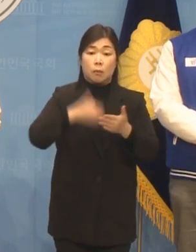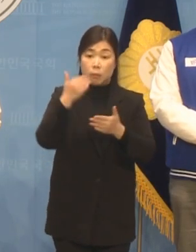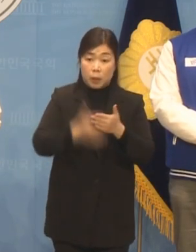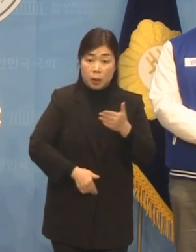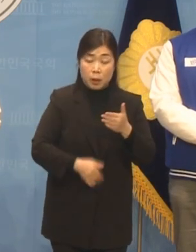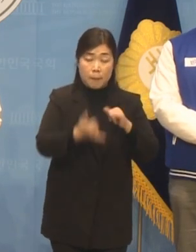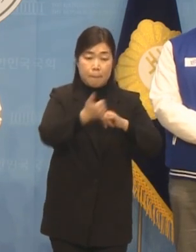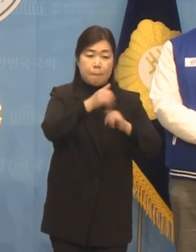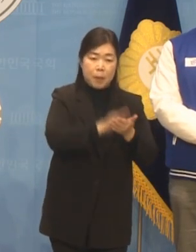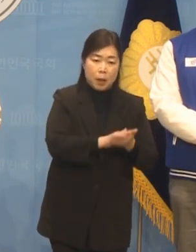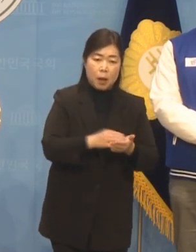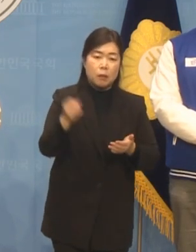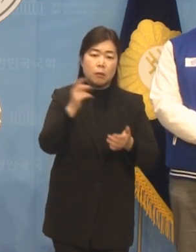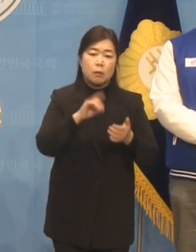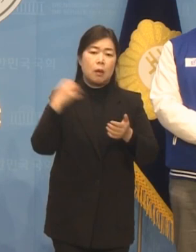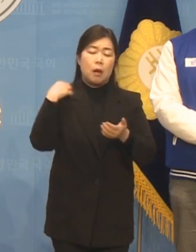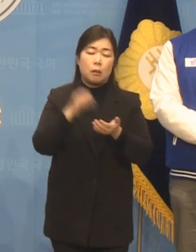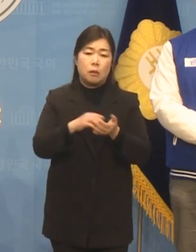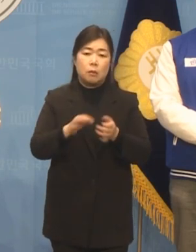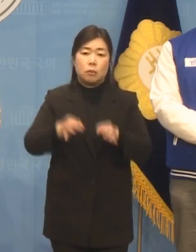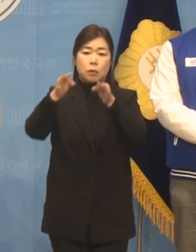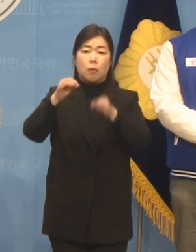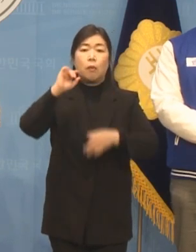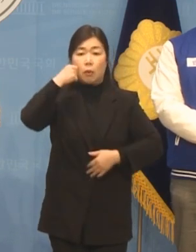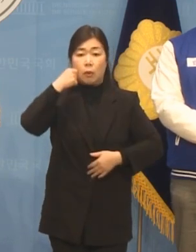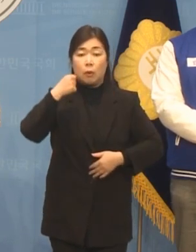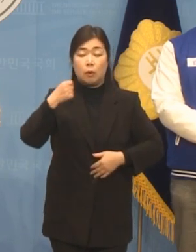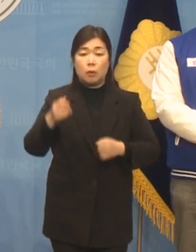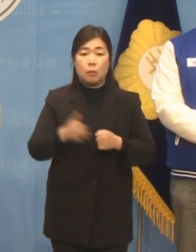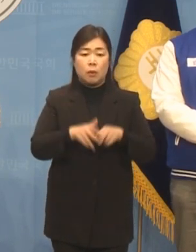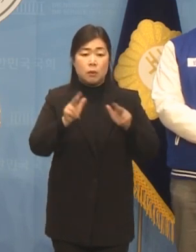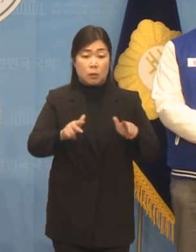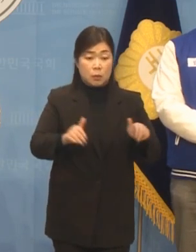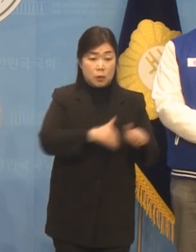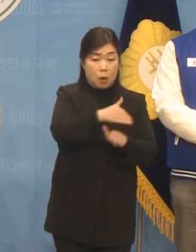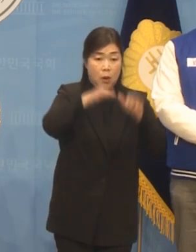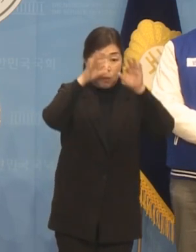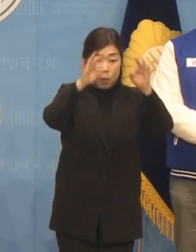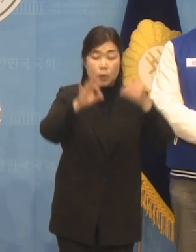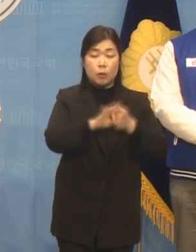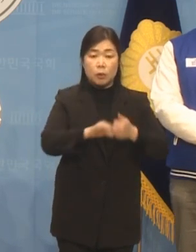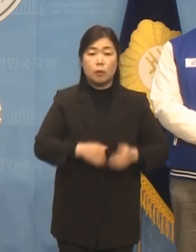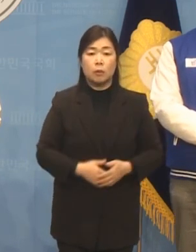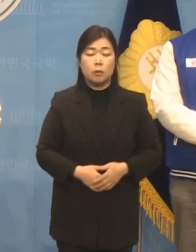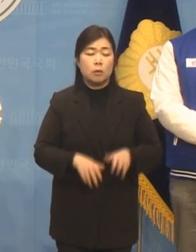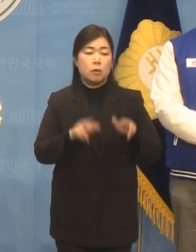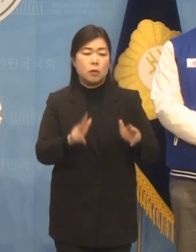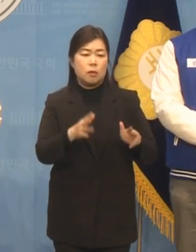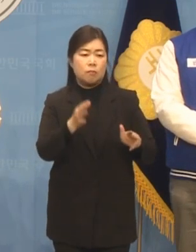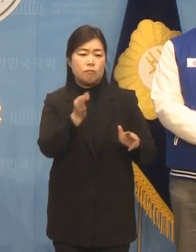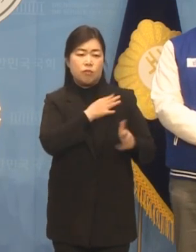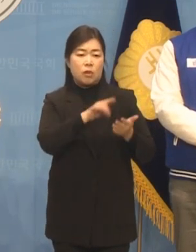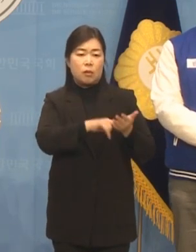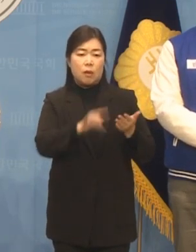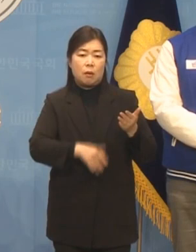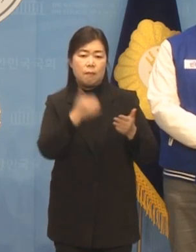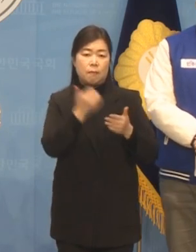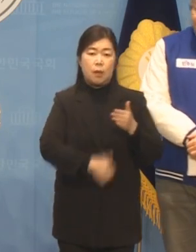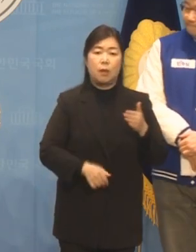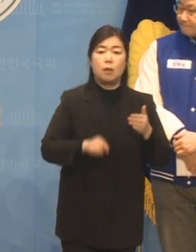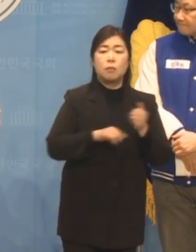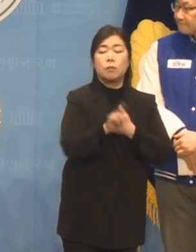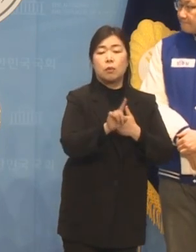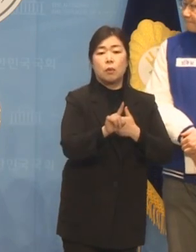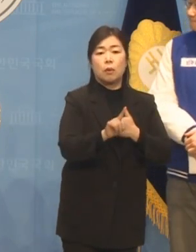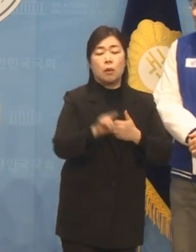하면 되돌리기가 어렵습니다. 현 재정 상황을 고려할 때 지금의 부자 감세는